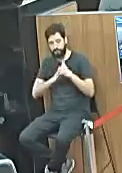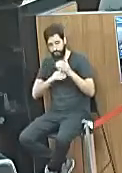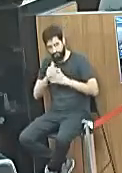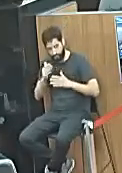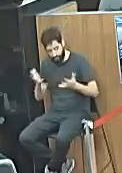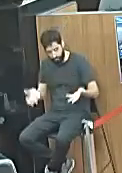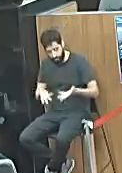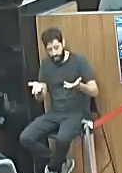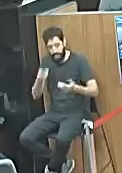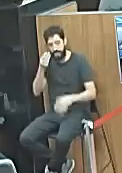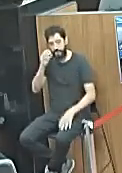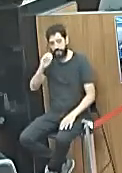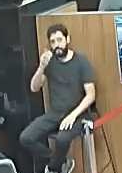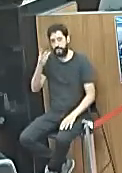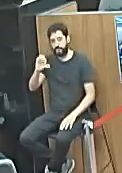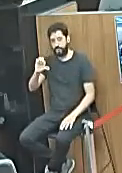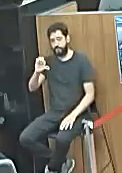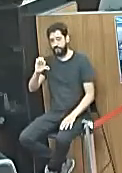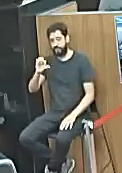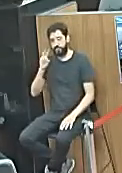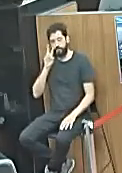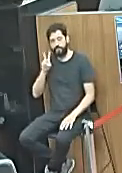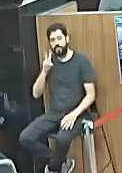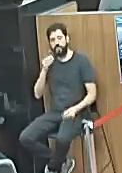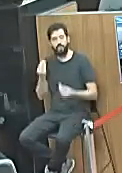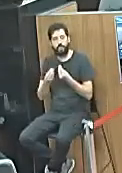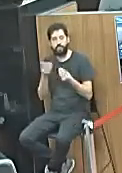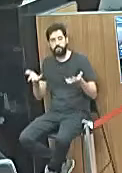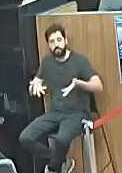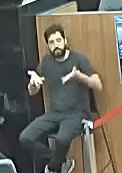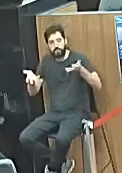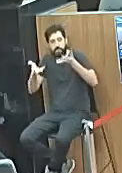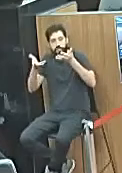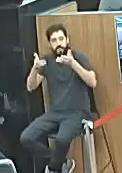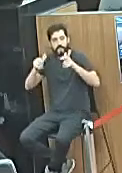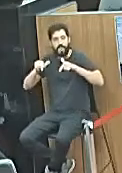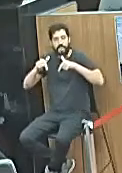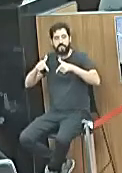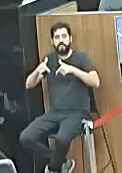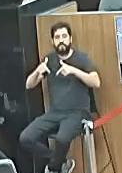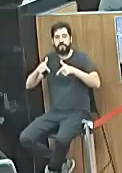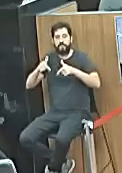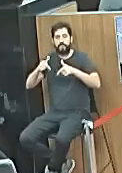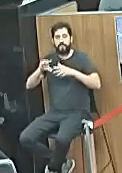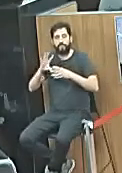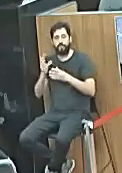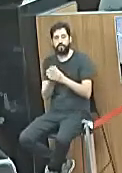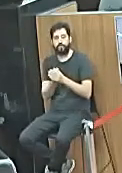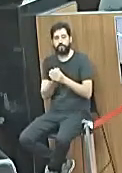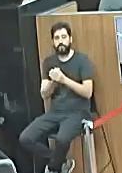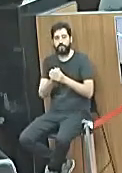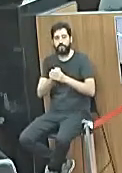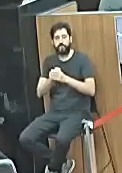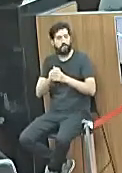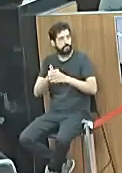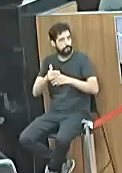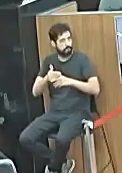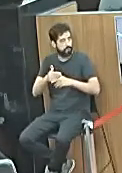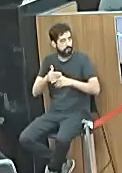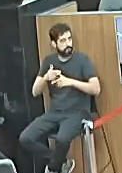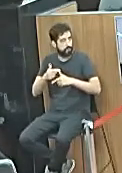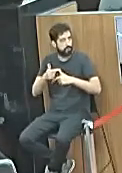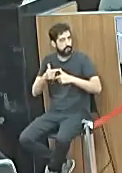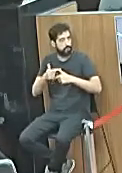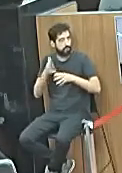39 visando promover ações de inclusão de inclusão produtivos sócio produtivos com